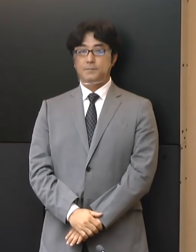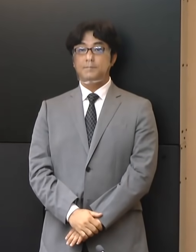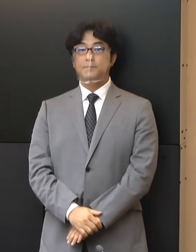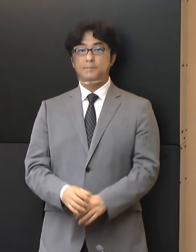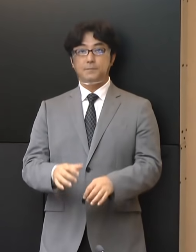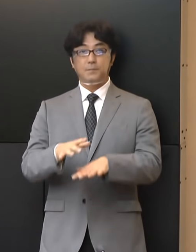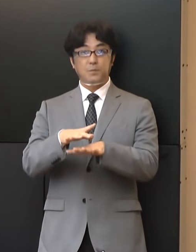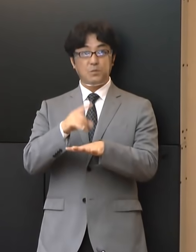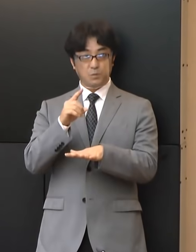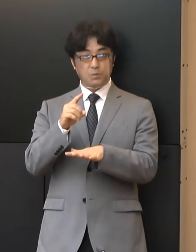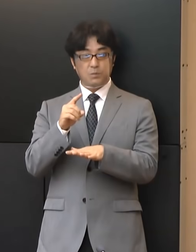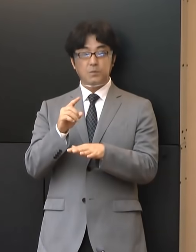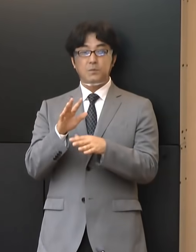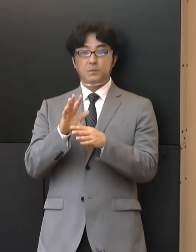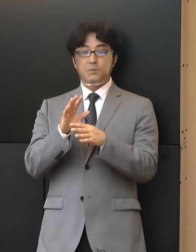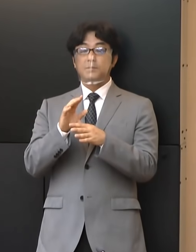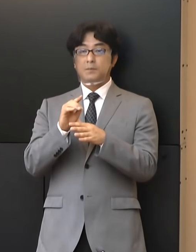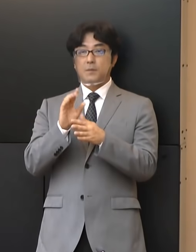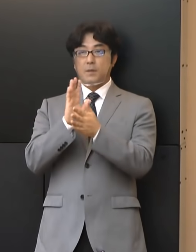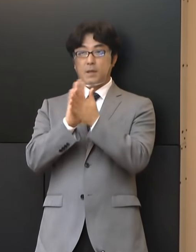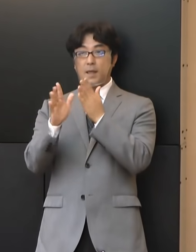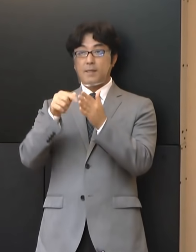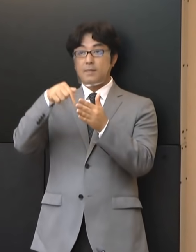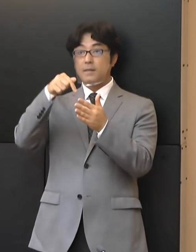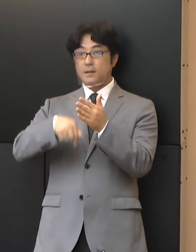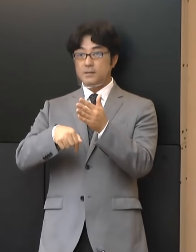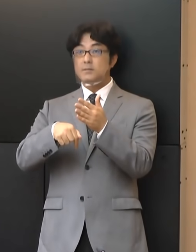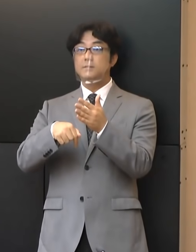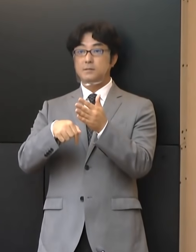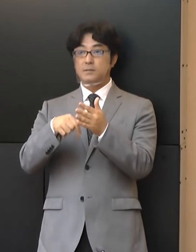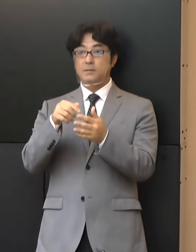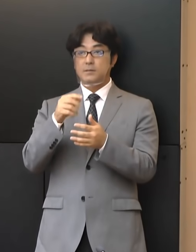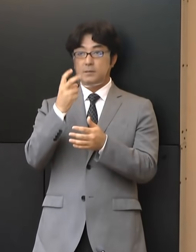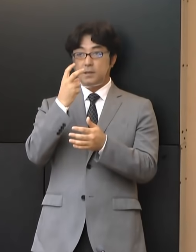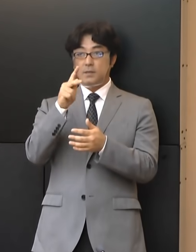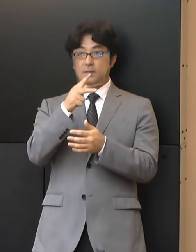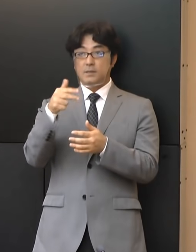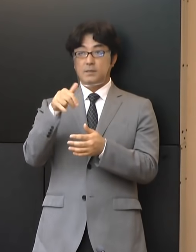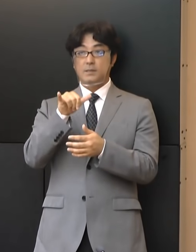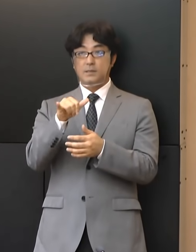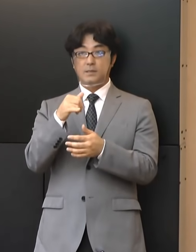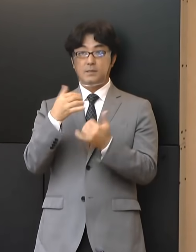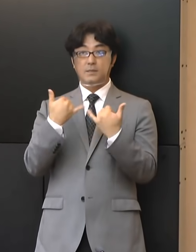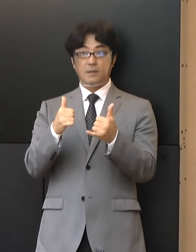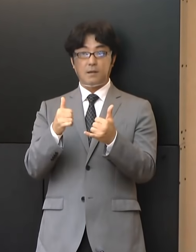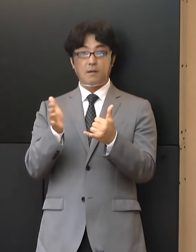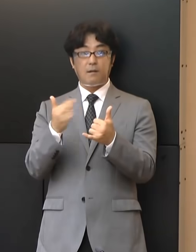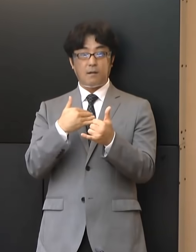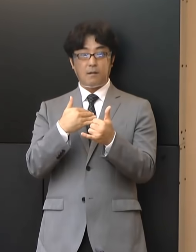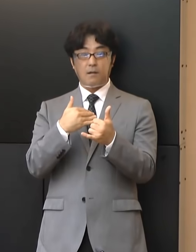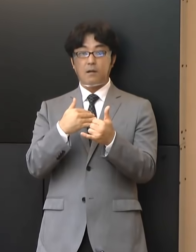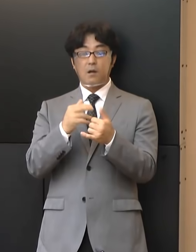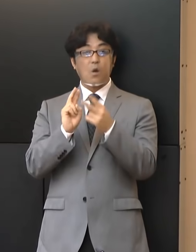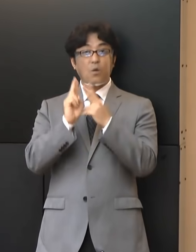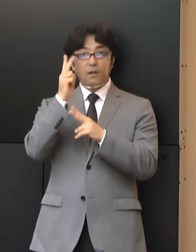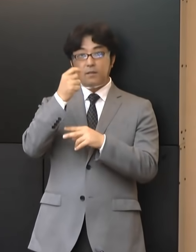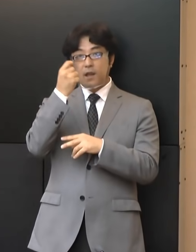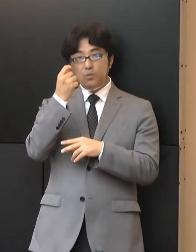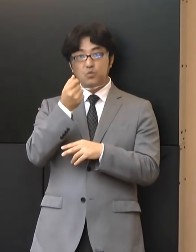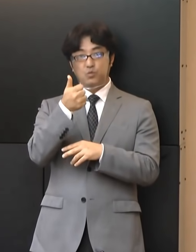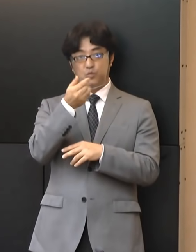ではまず、県内幹事社、県外幹事社からお伺いしたいと思います。県内幹事社の沖縄タイムズさん、お願いいたします